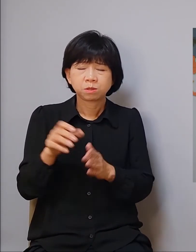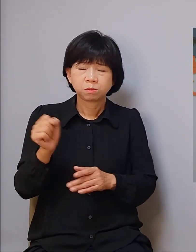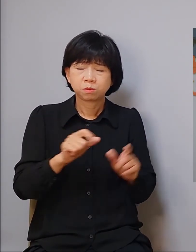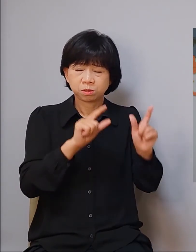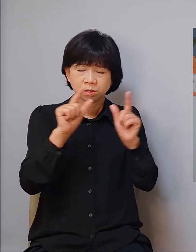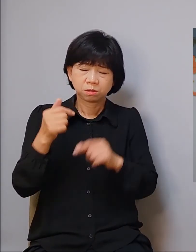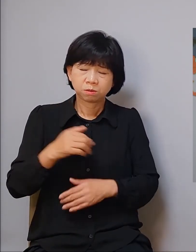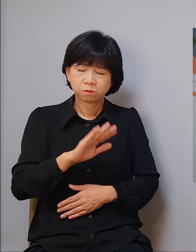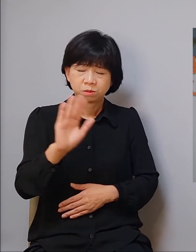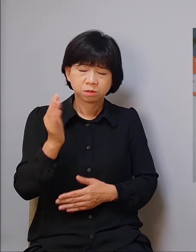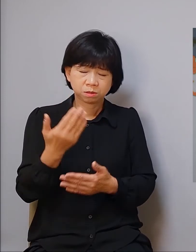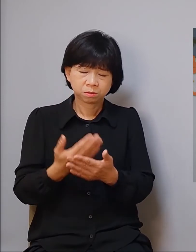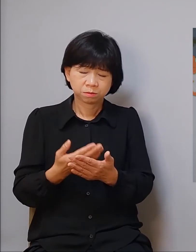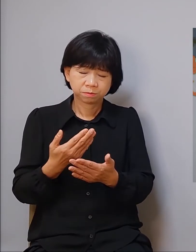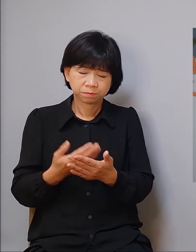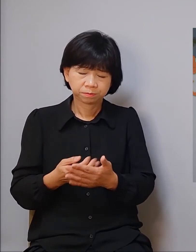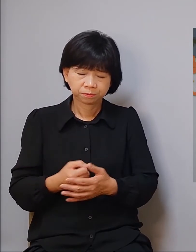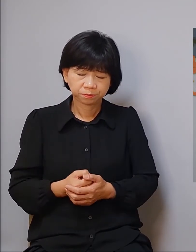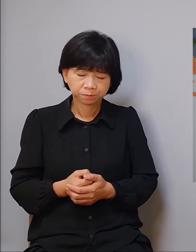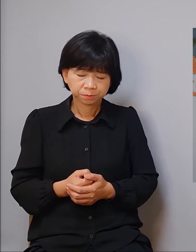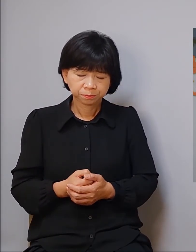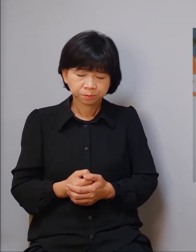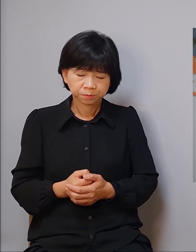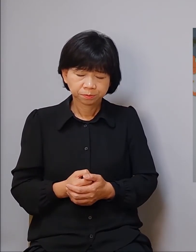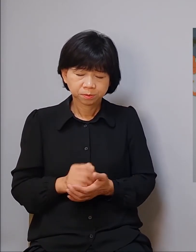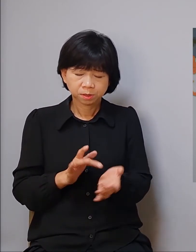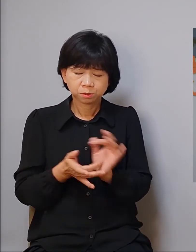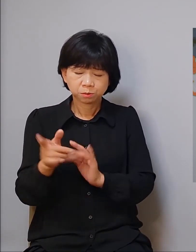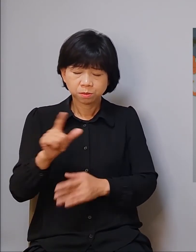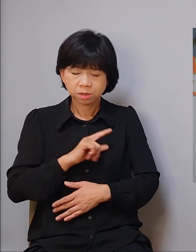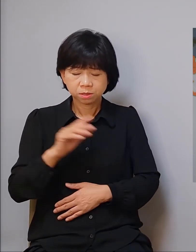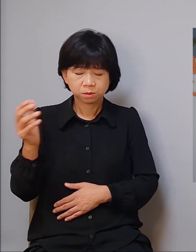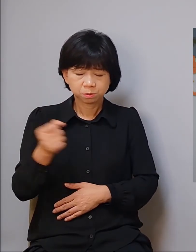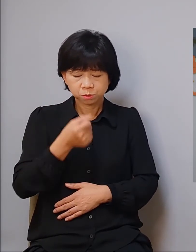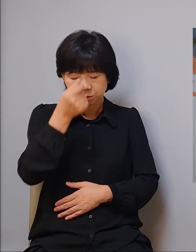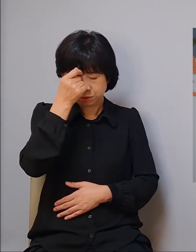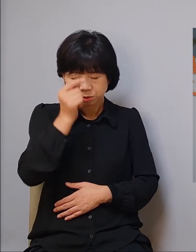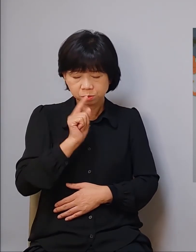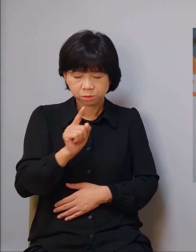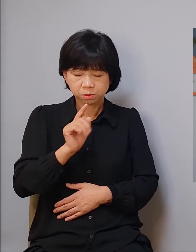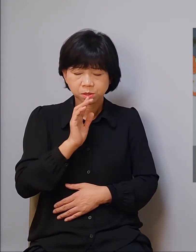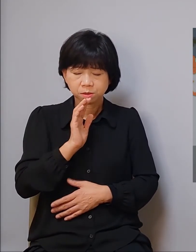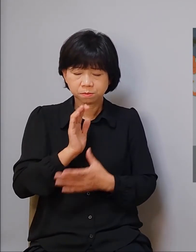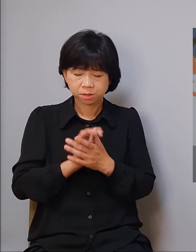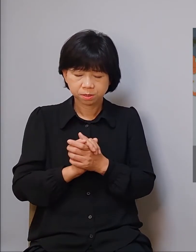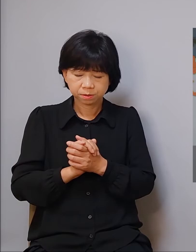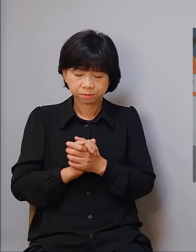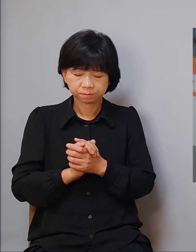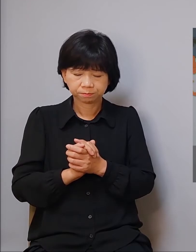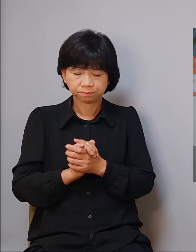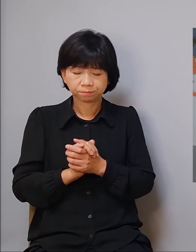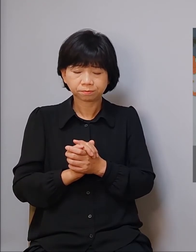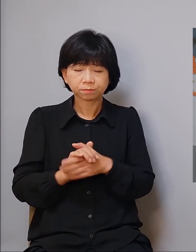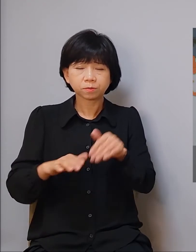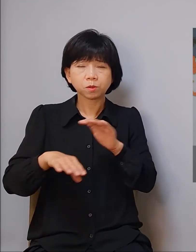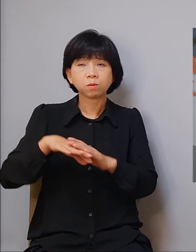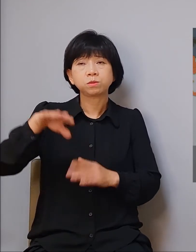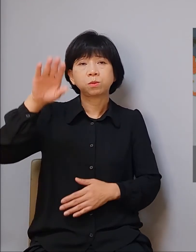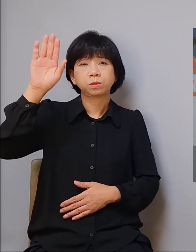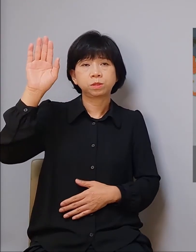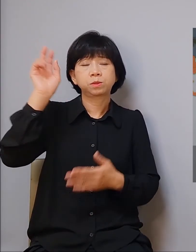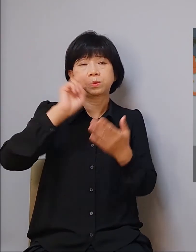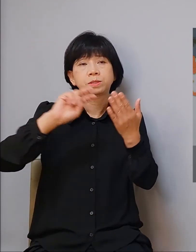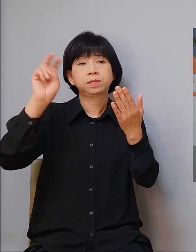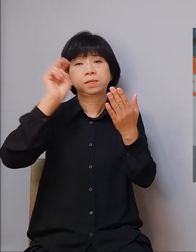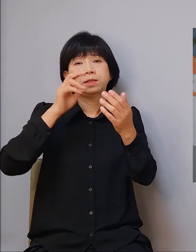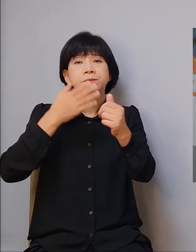살아가는 우리들 되게 하여 주시옵소서. 예수님의 이름으로 기도드립니다. 아멘. 우리 오른손 들고 한